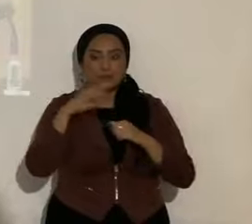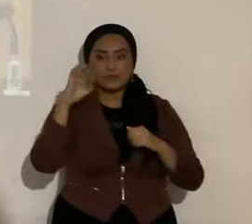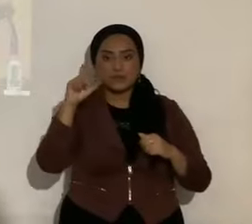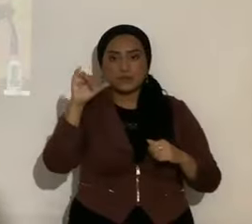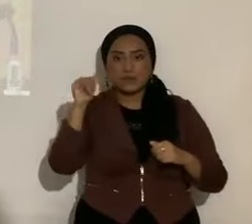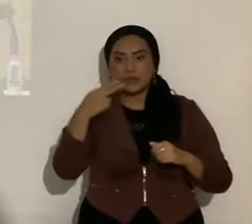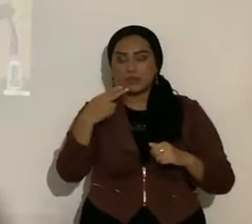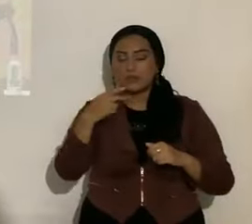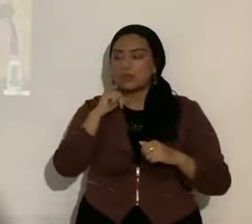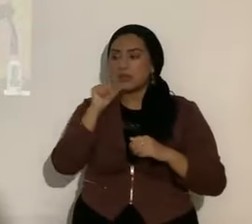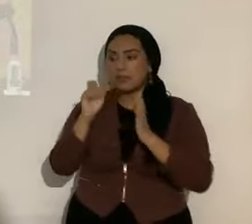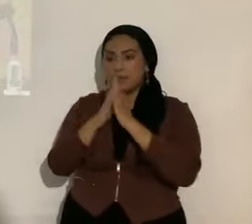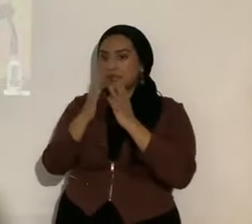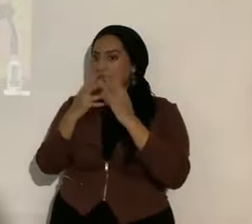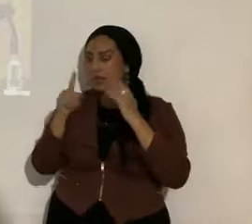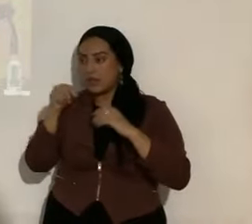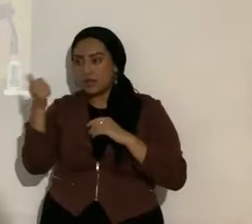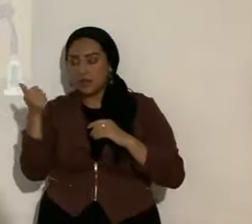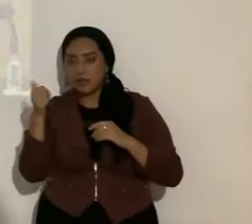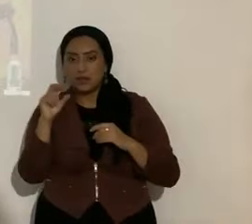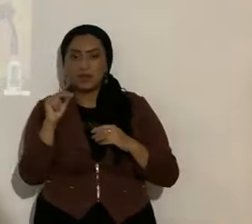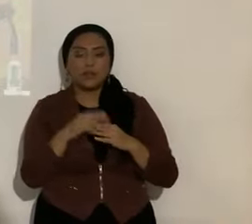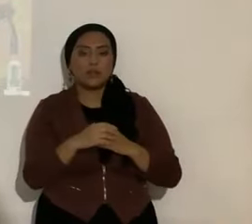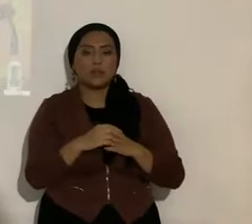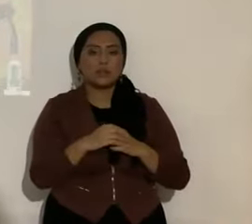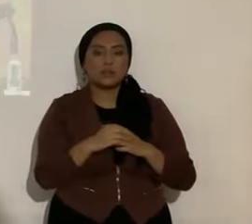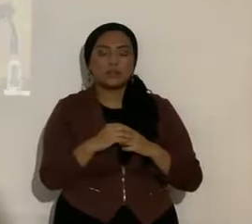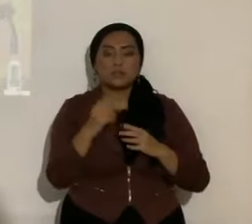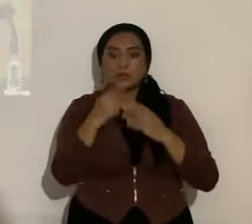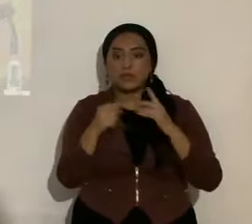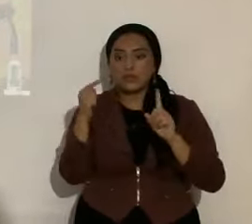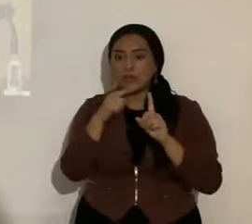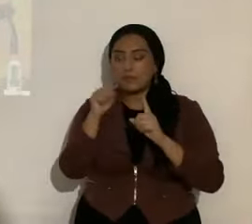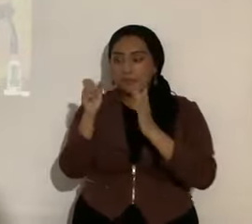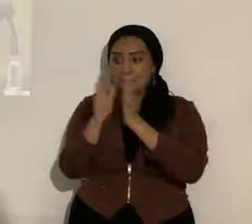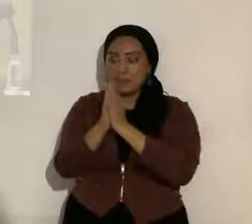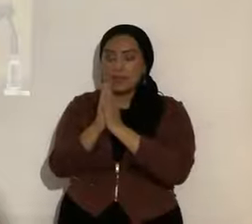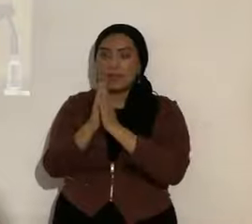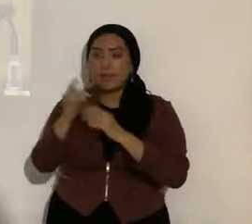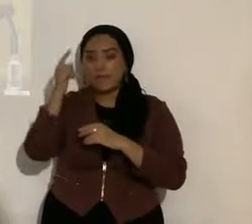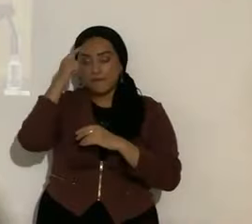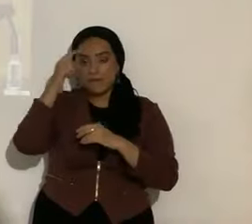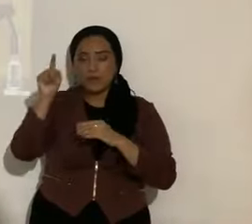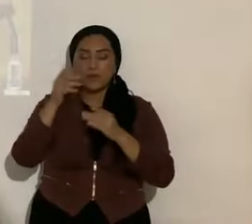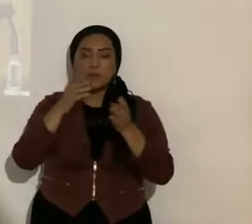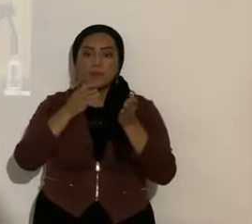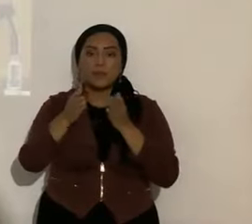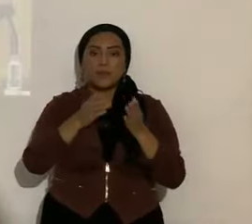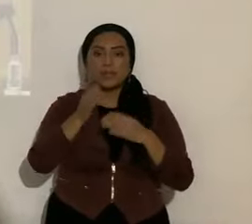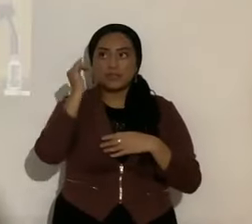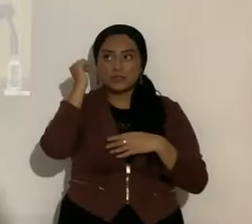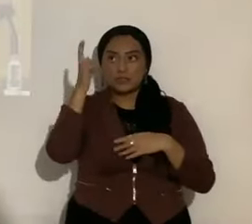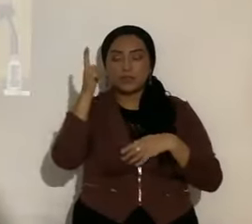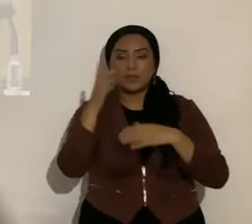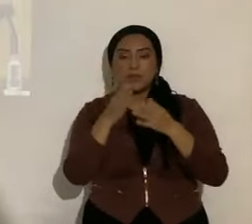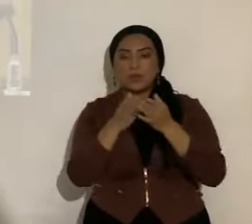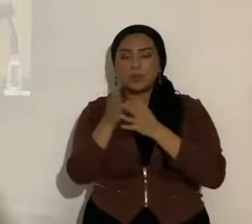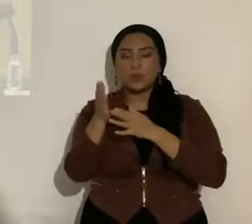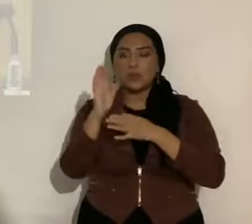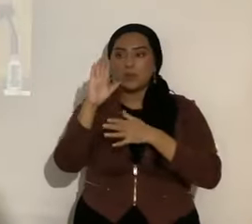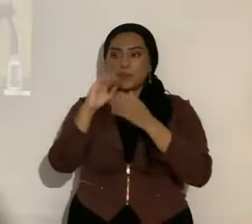Eliseo no pidió otra cosa, o lo que pidió, lo pidió para servir a Yahweh a través del